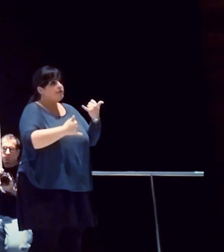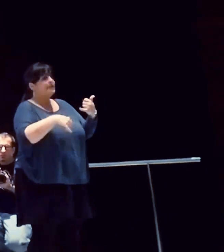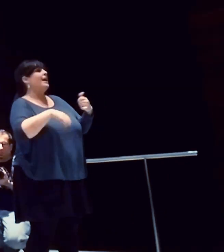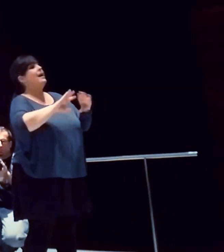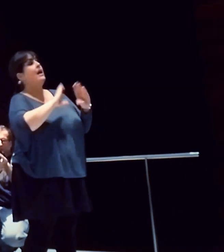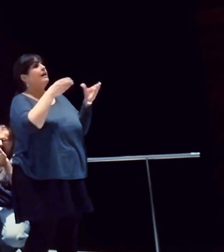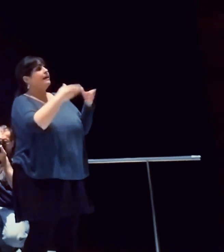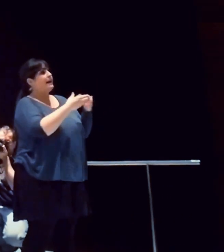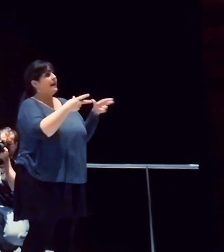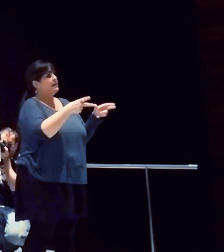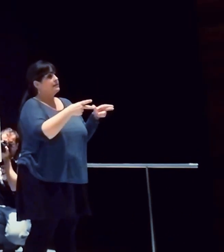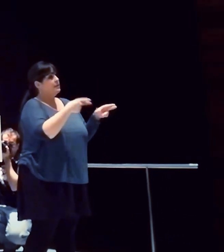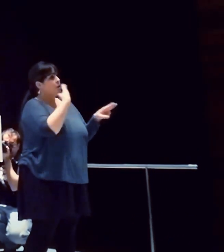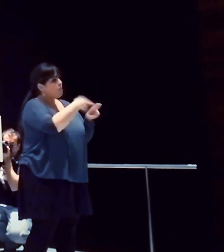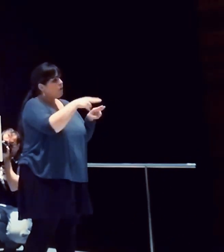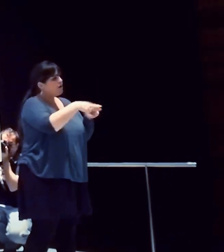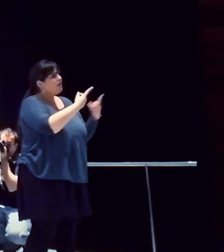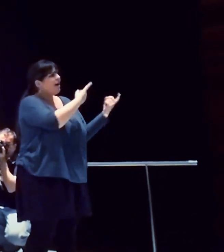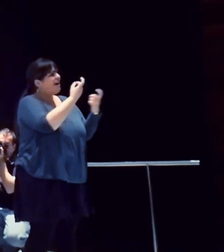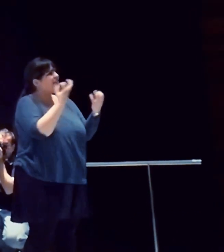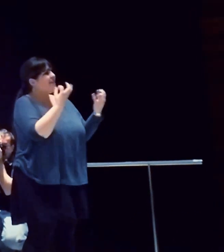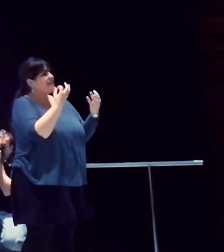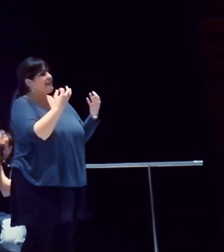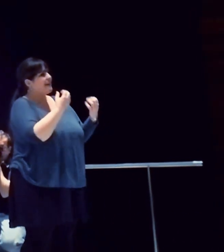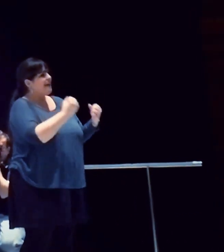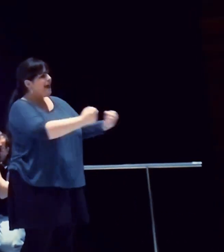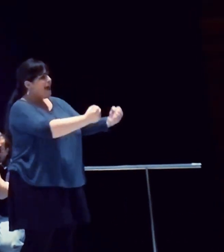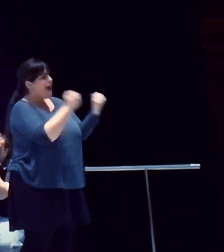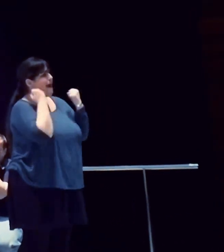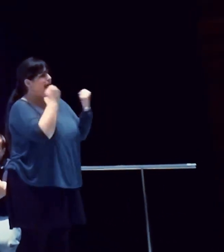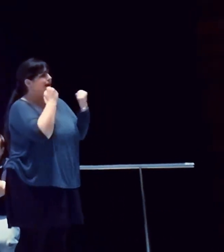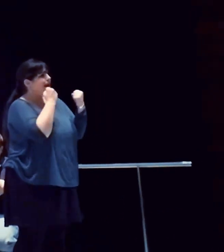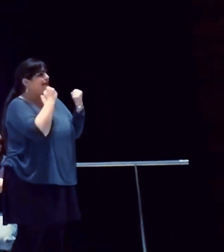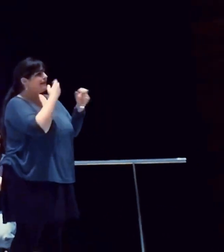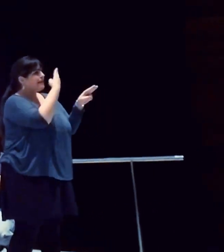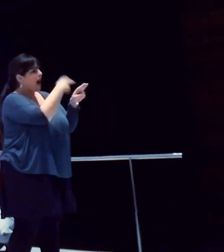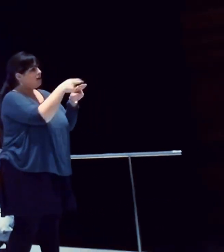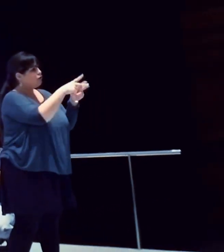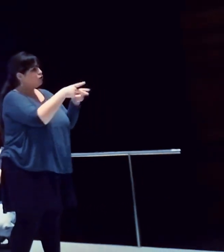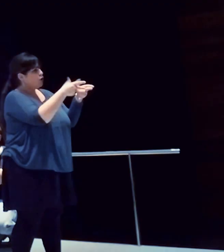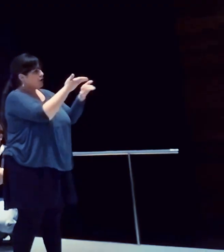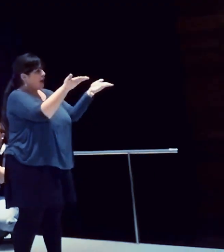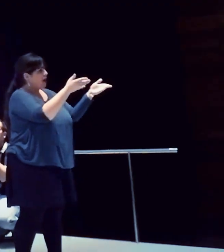que catapultar esa energía en la sociedad política, como diría Antonio Gramsci,